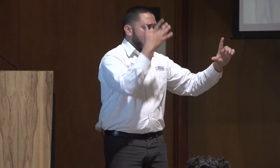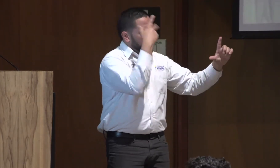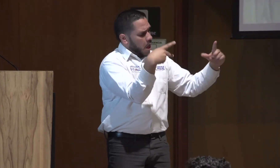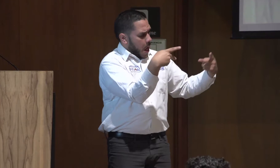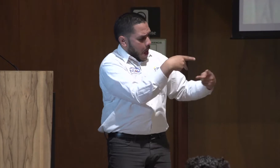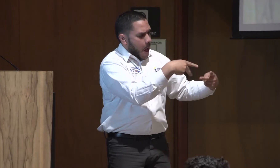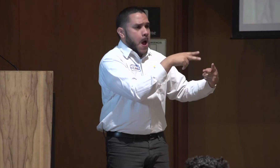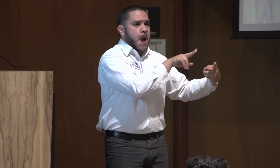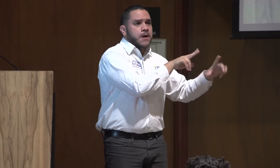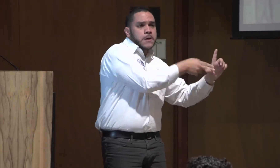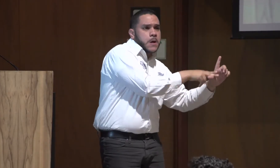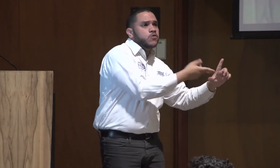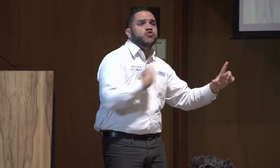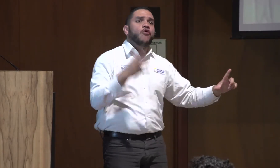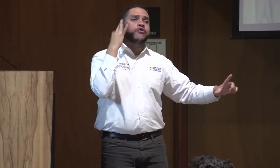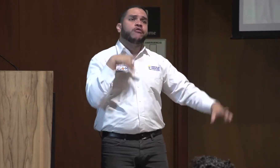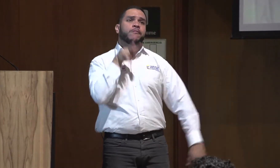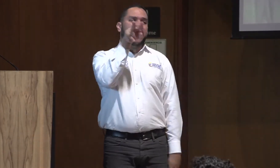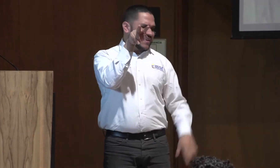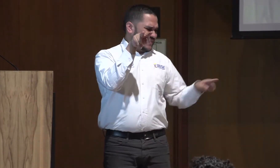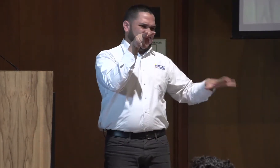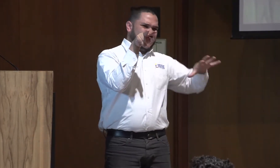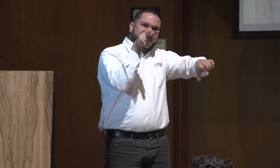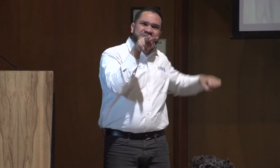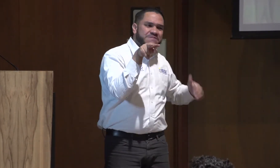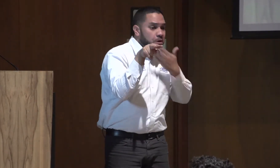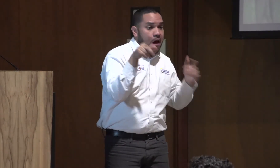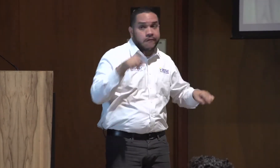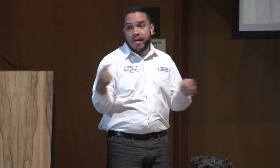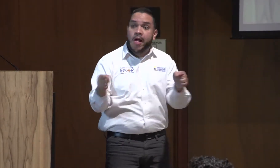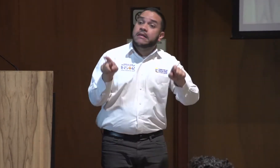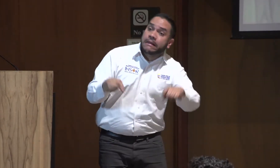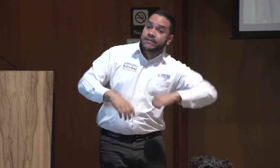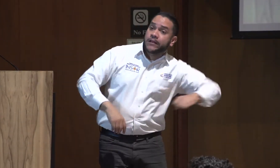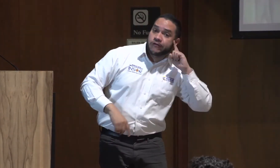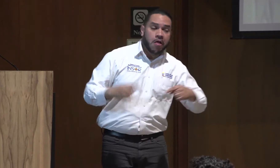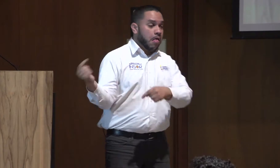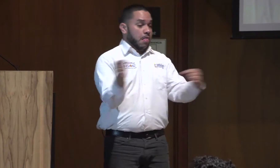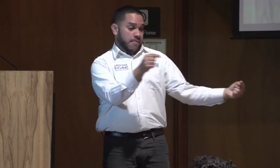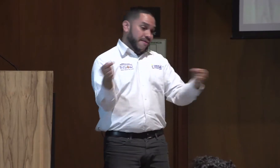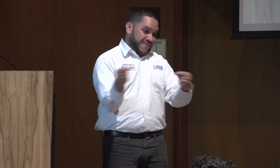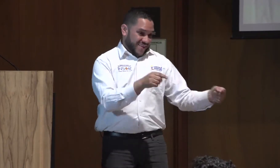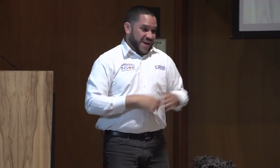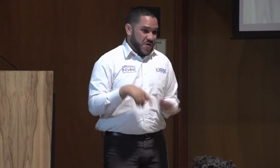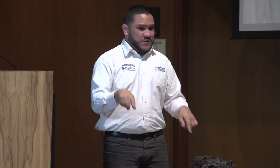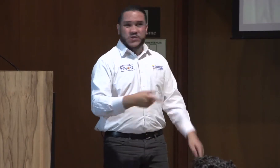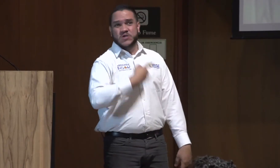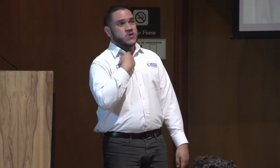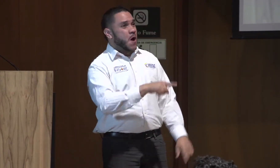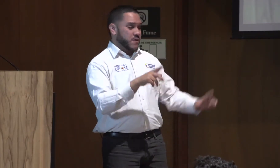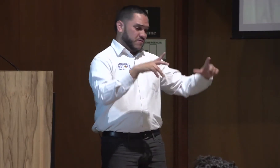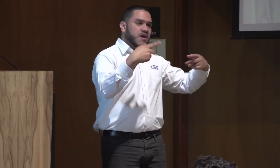a una persona oyente dentro de su televisor, porque no lo quiero ver, yo no tengo nada que ver con personas sordas, no tengo por qué me quitan